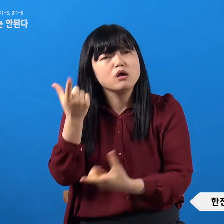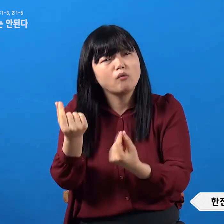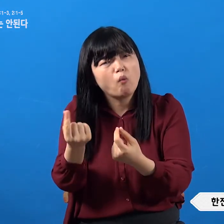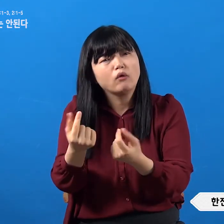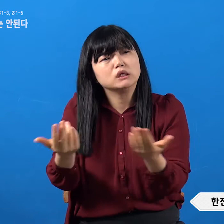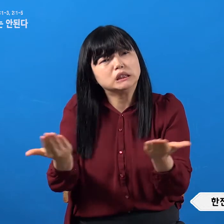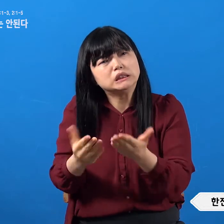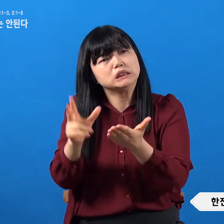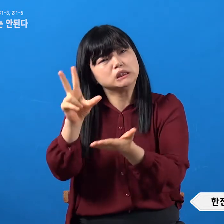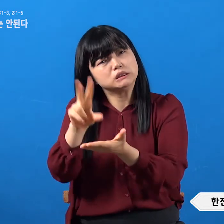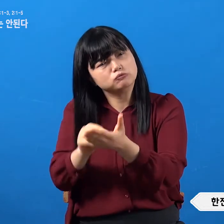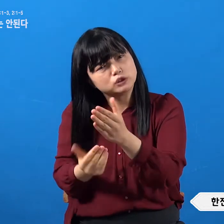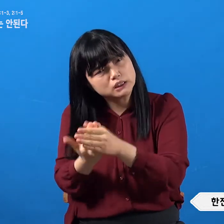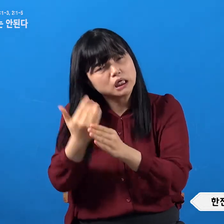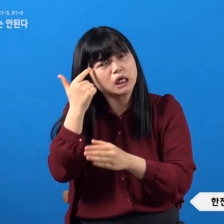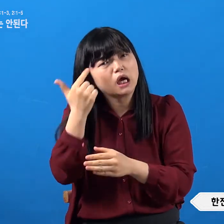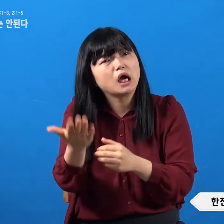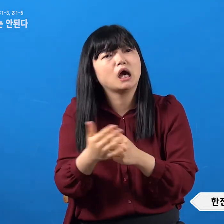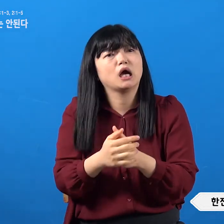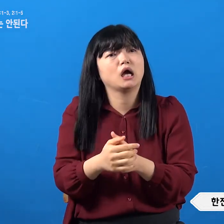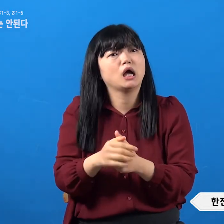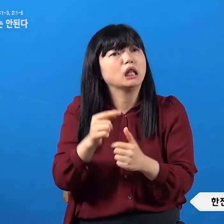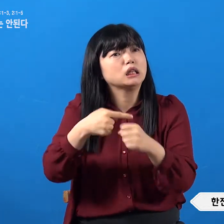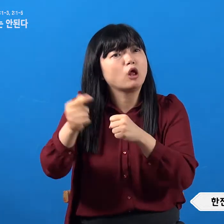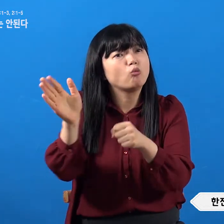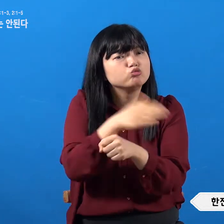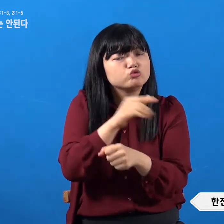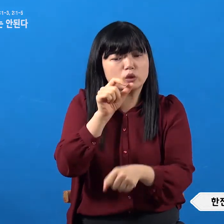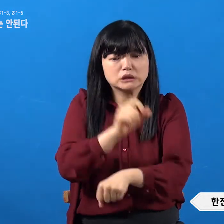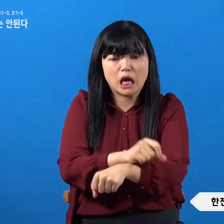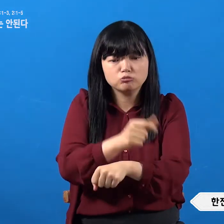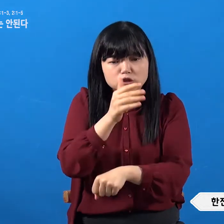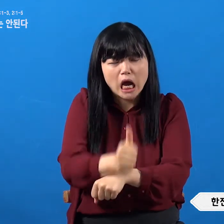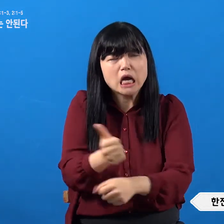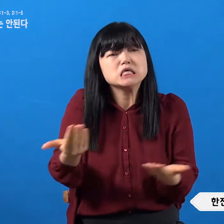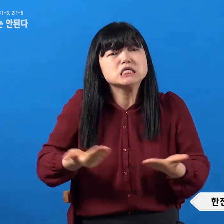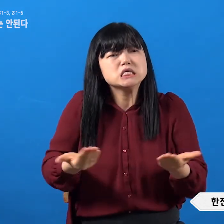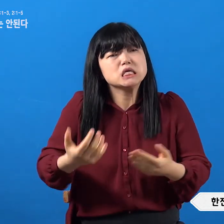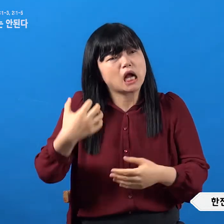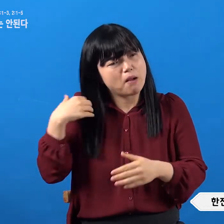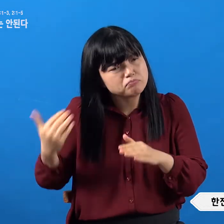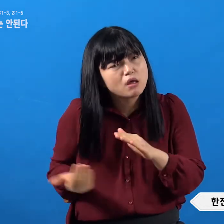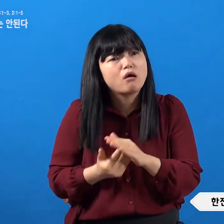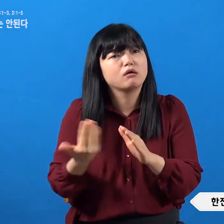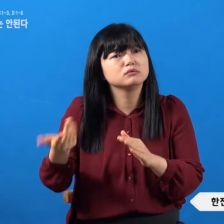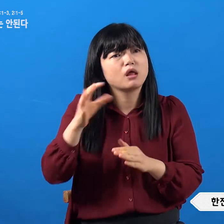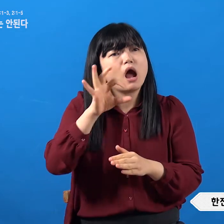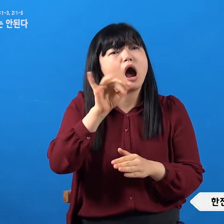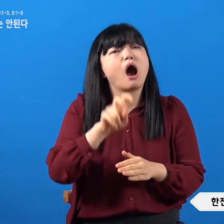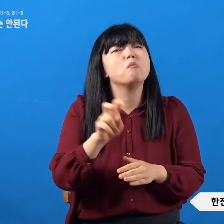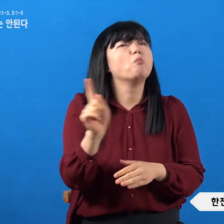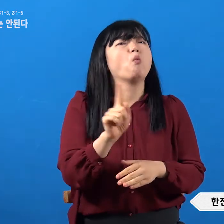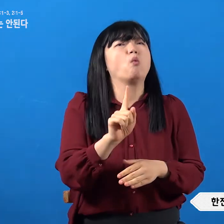이런 날벼락입니까? 그럼 내년부터 사무장 일을 해야 되는데 암이 무슨